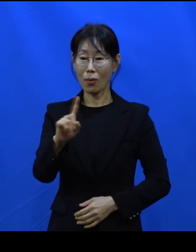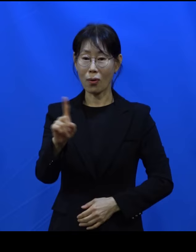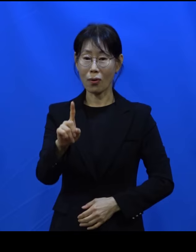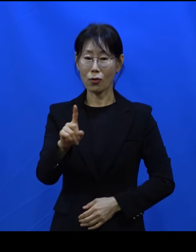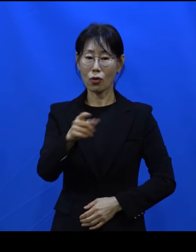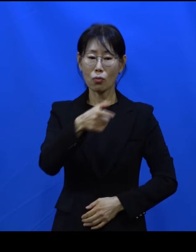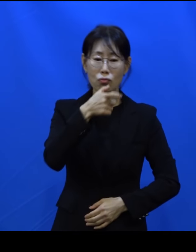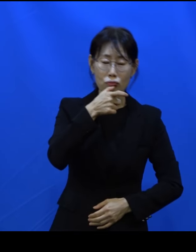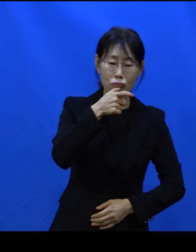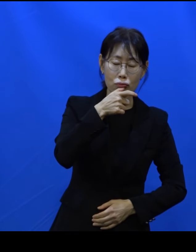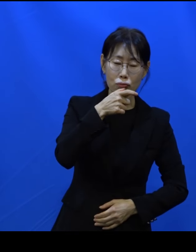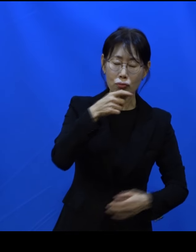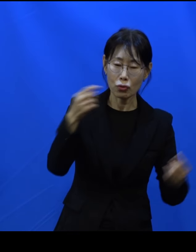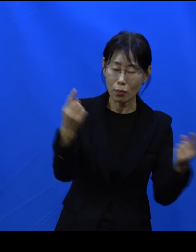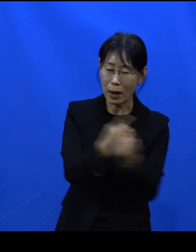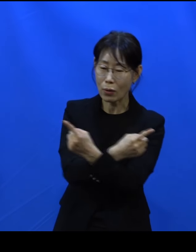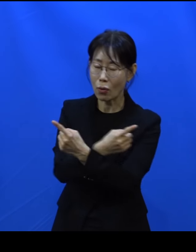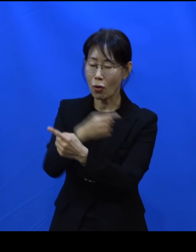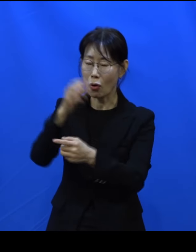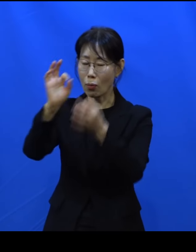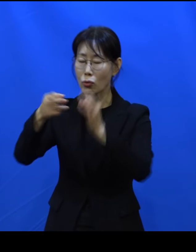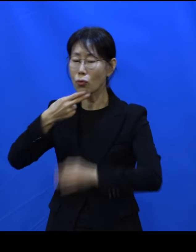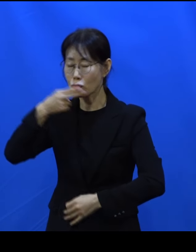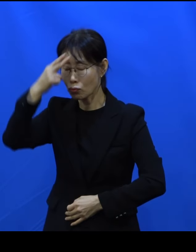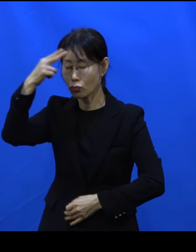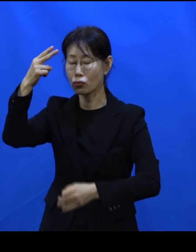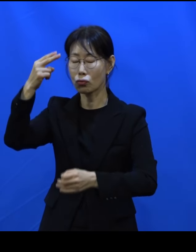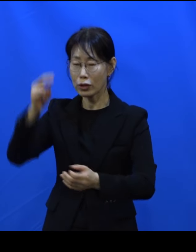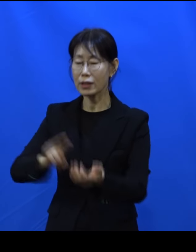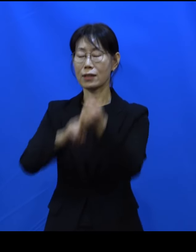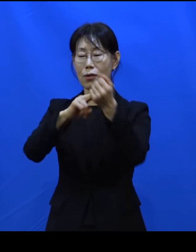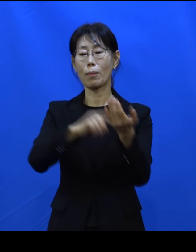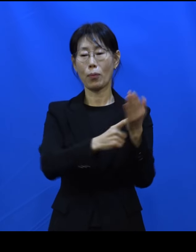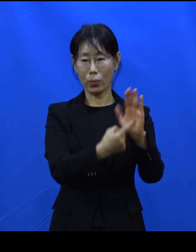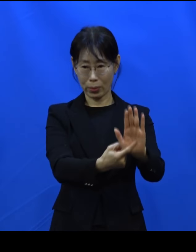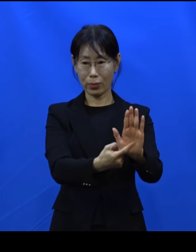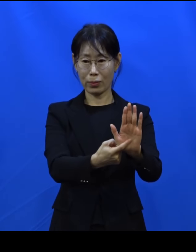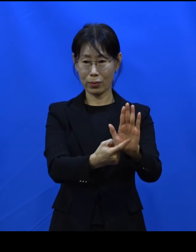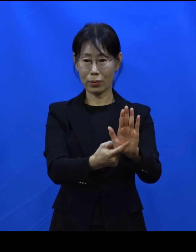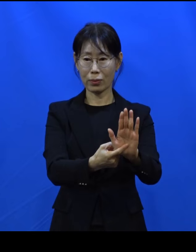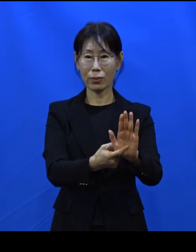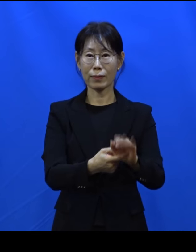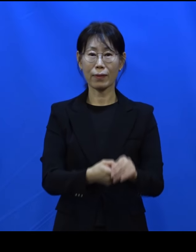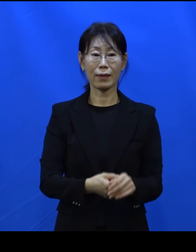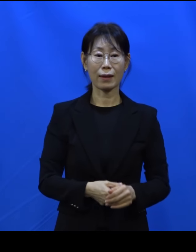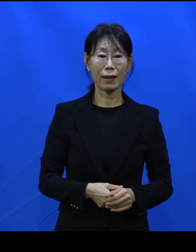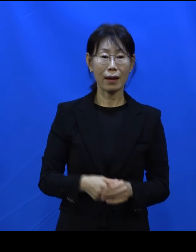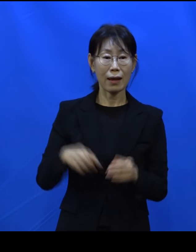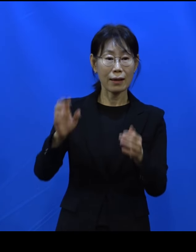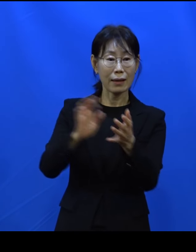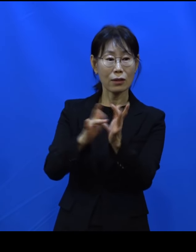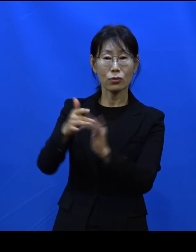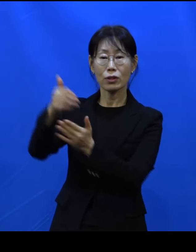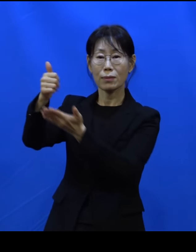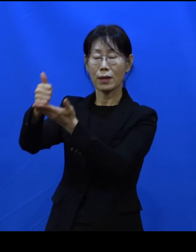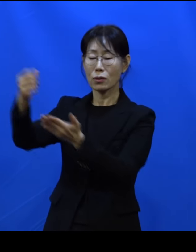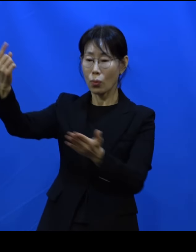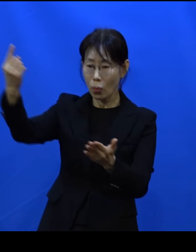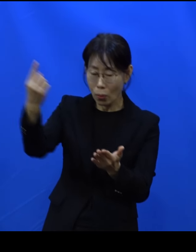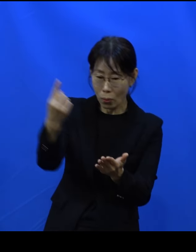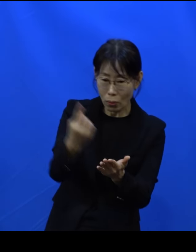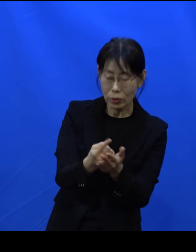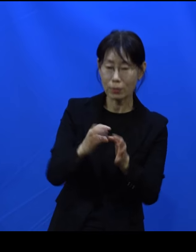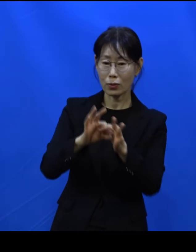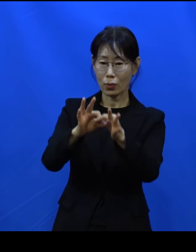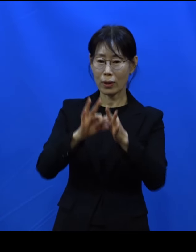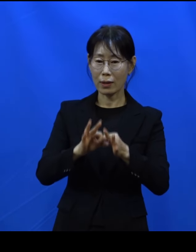잔치집을 일으키는 그 그리스도가 오심으로, 그죠? 이 장례식 같은 이 세상 가운데 이 잔치집이